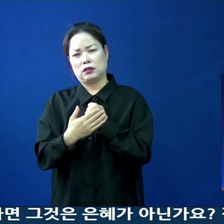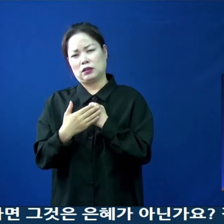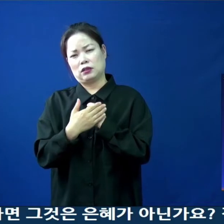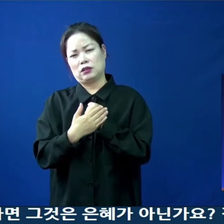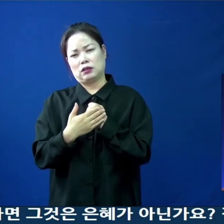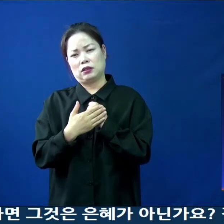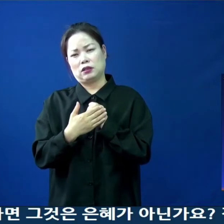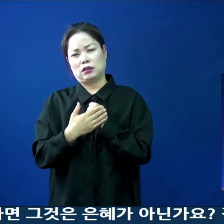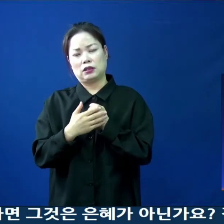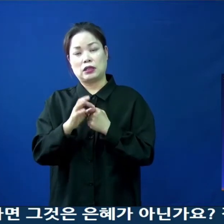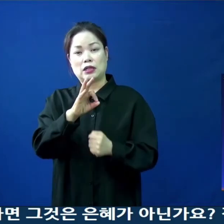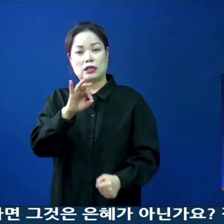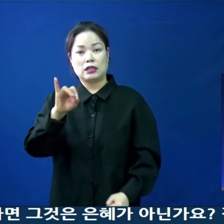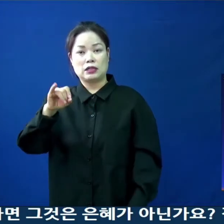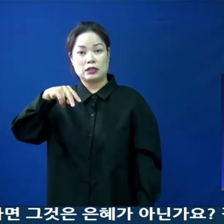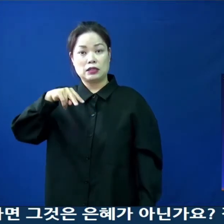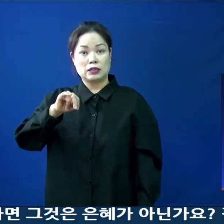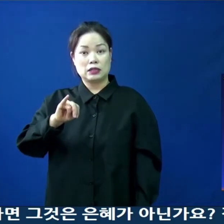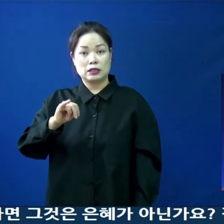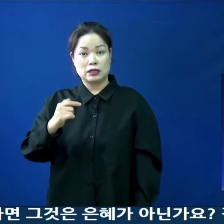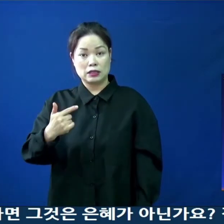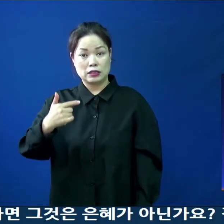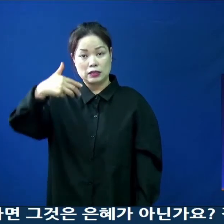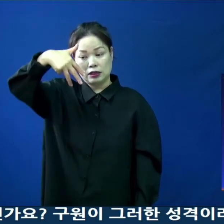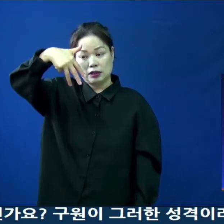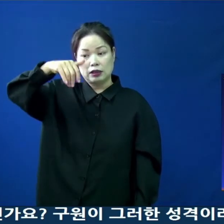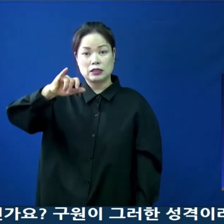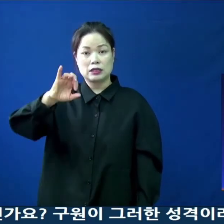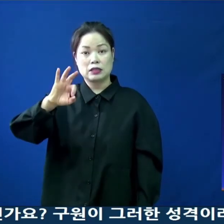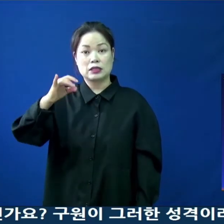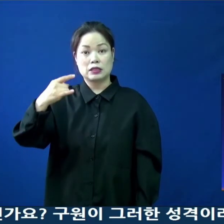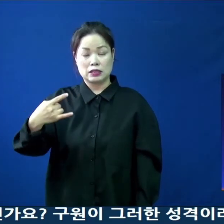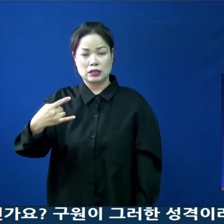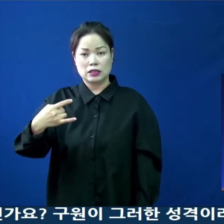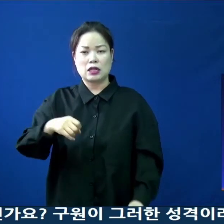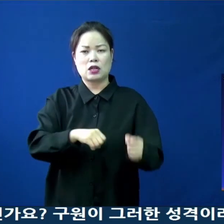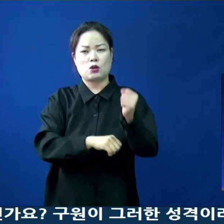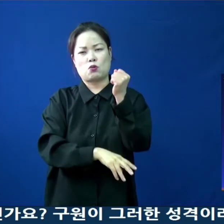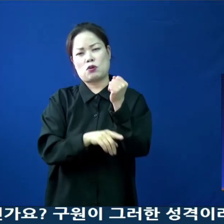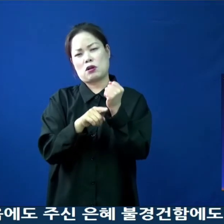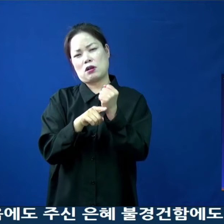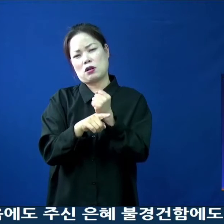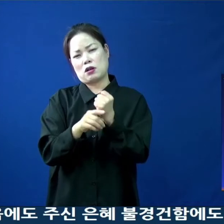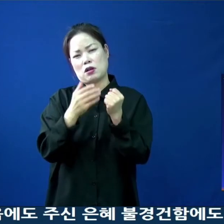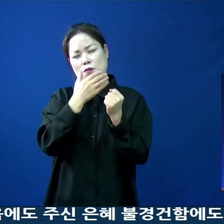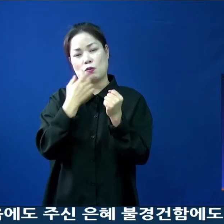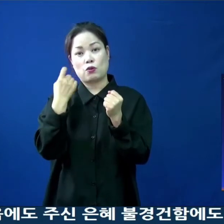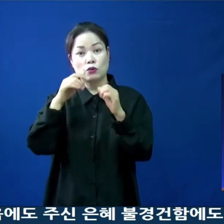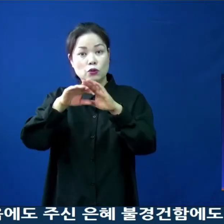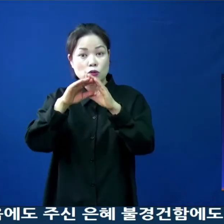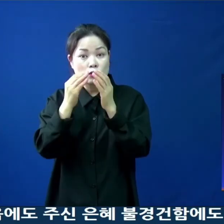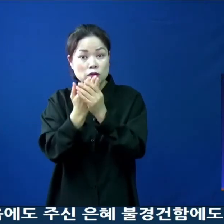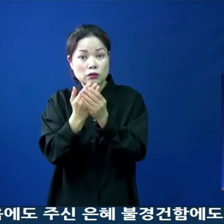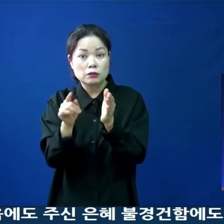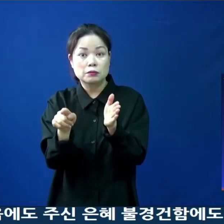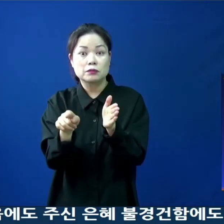이것이 이신칭의의 원리다라는 것이죠. 이 복음을 온전히 믿을